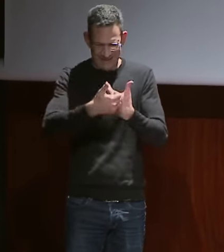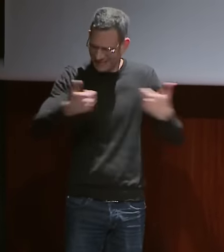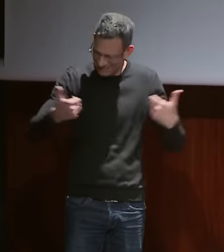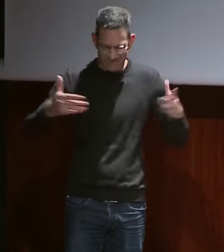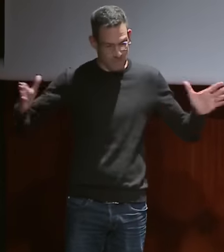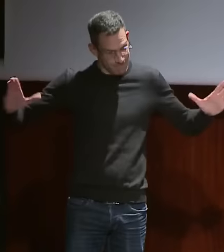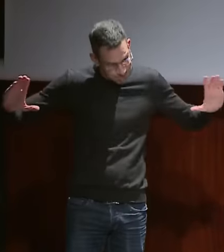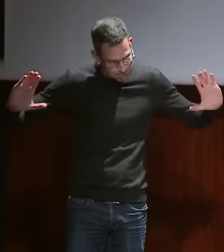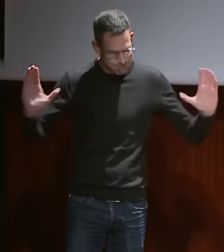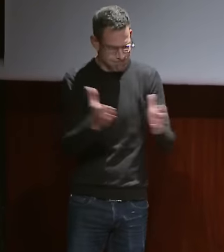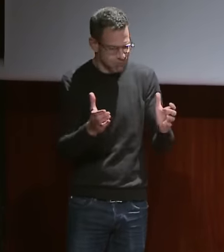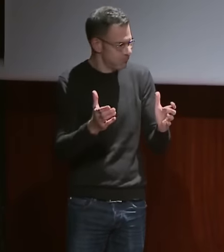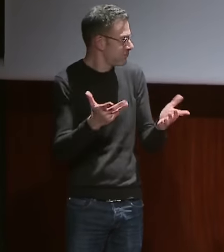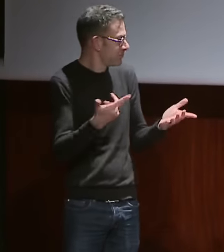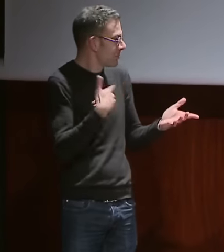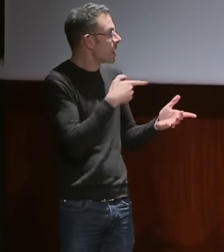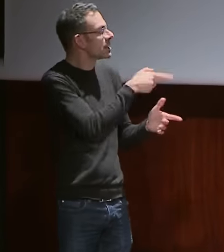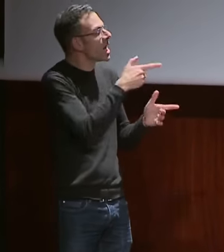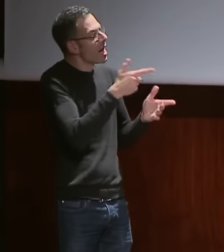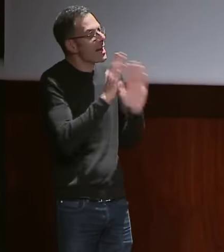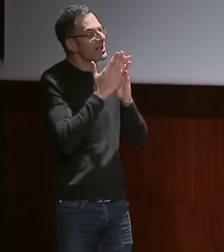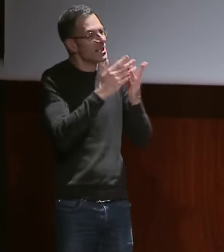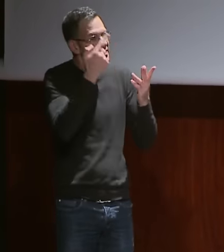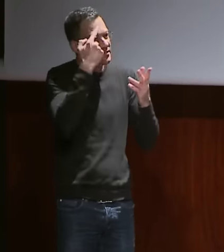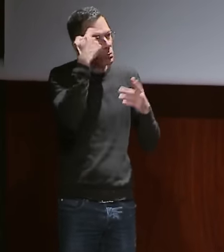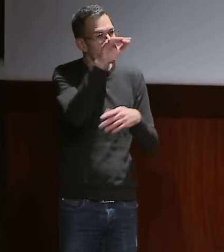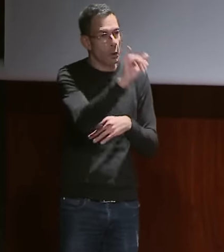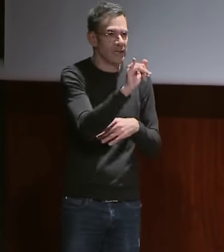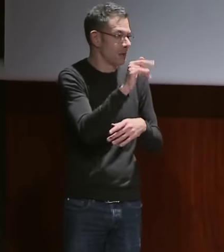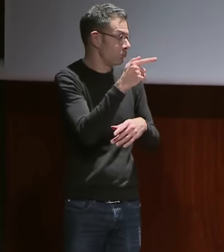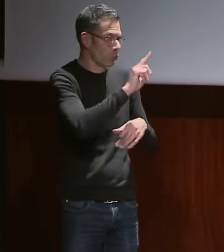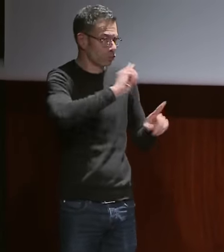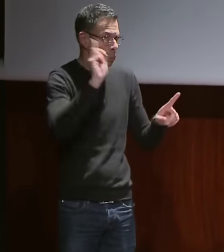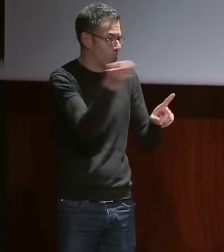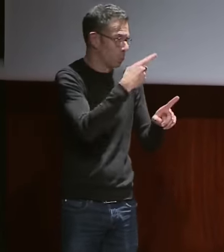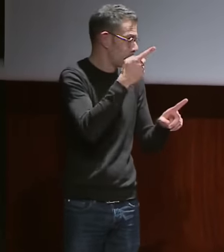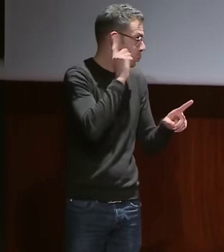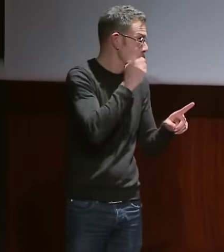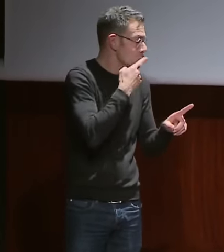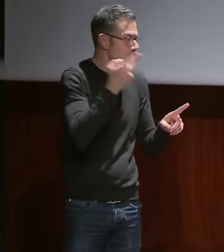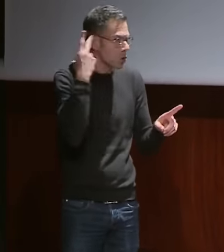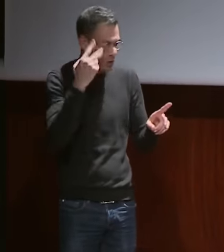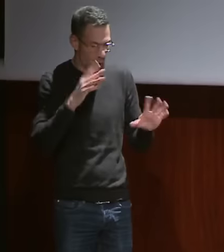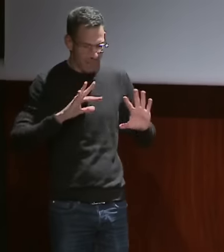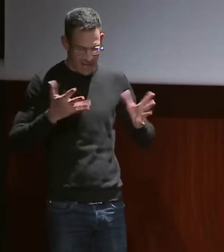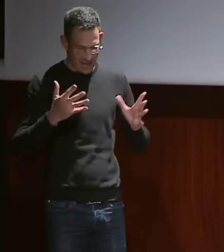publics. Est-ce que vous pouvez vous en avez déjà parlé, est-ce que vous pouvez développer un petit peu cette question ?